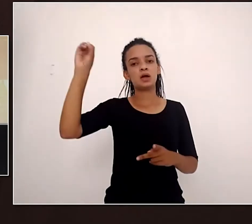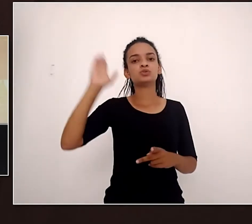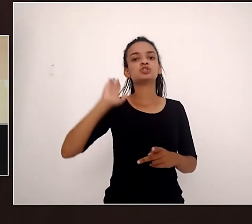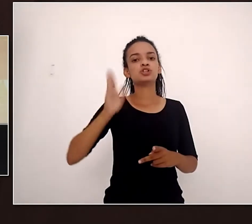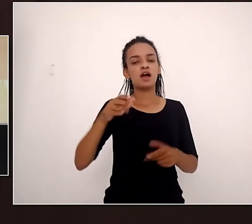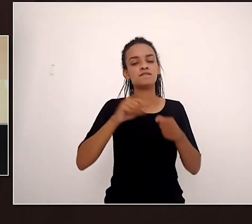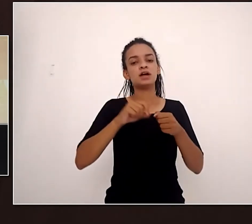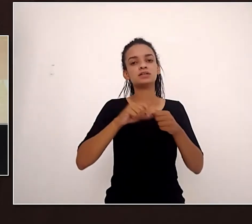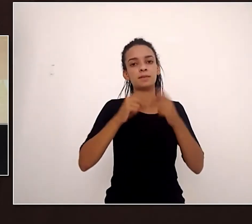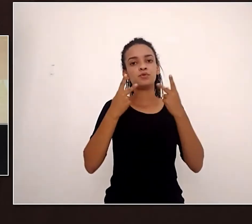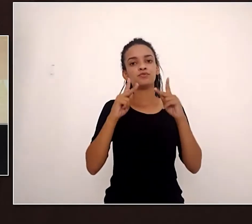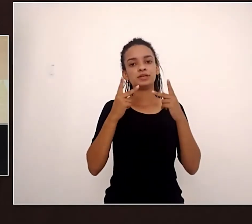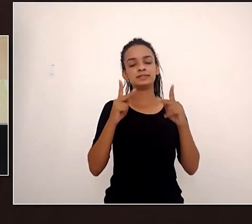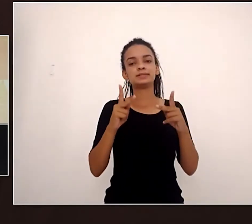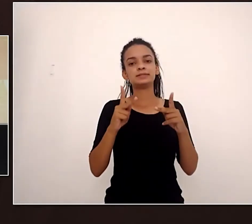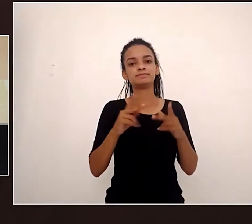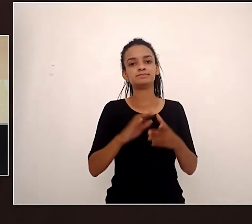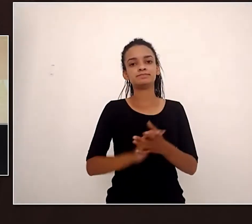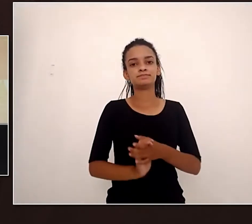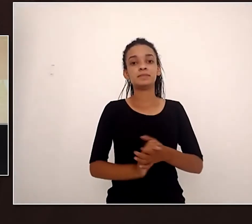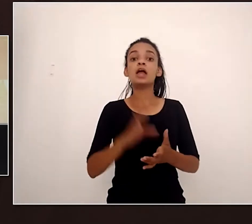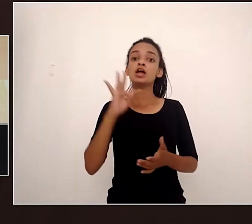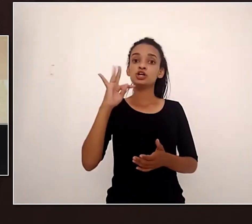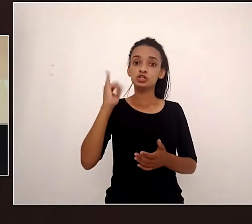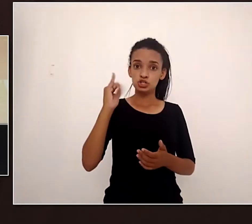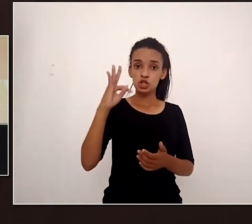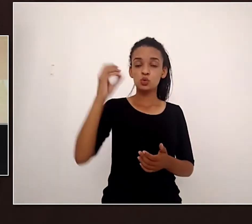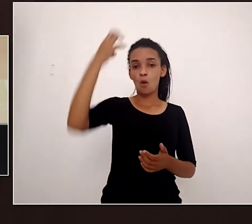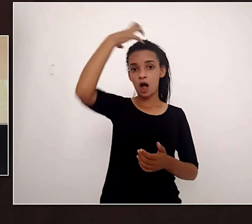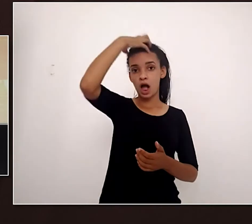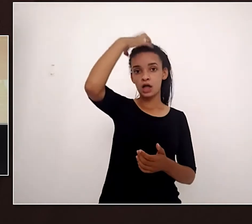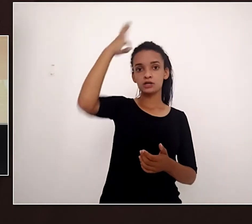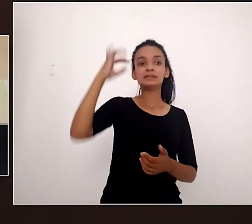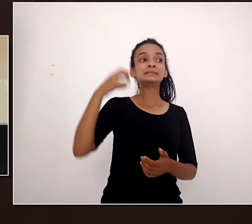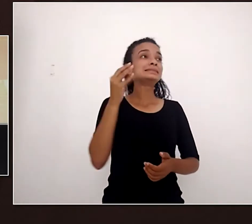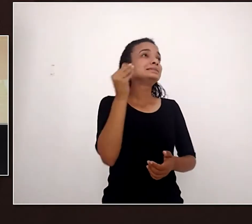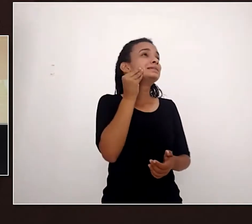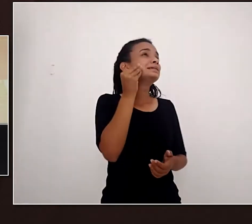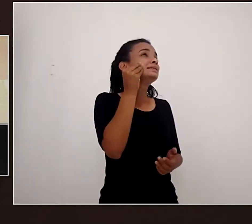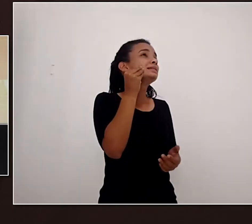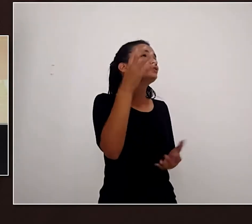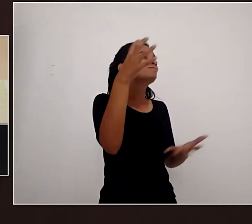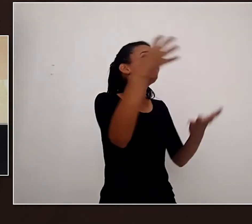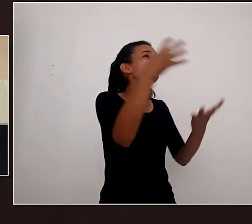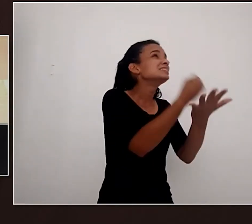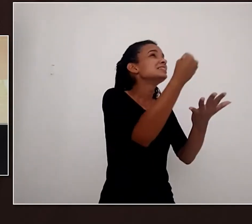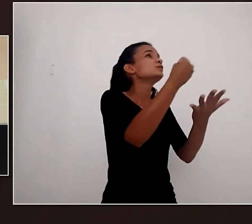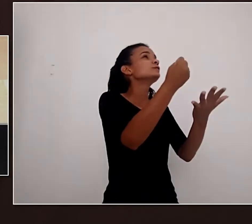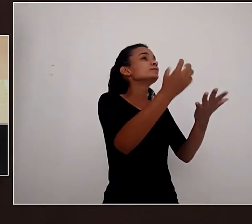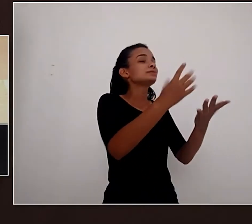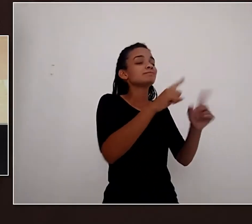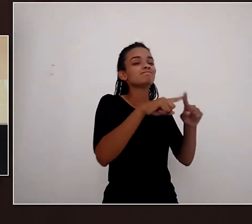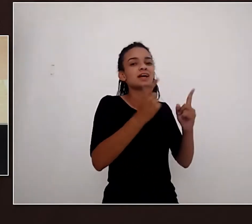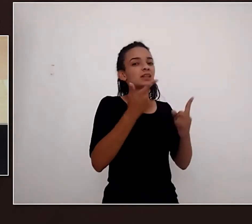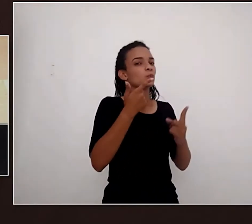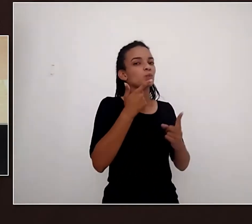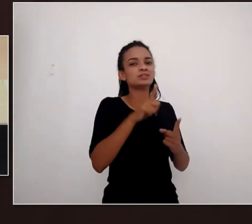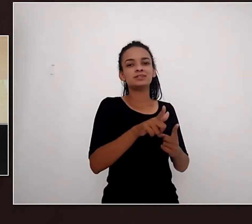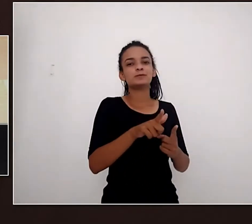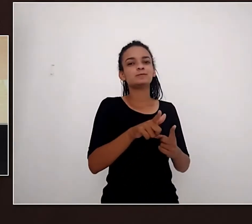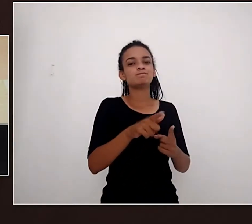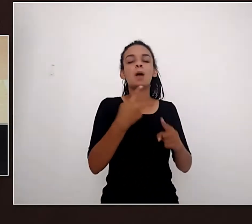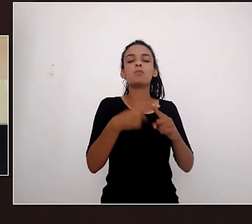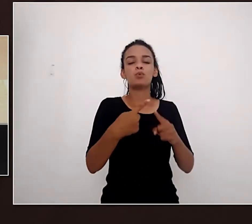que Tito tentou salvar o templo? Para não destruir o templo, mas tinha que se cumprir a profecia. Foi tudo queimado, tudo